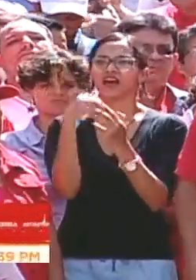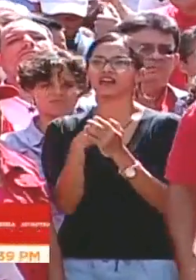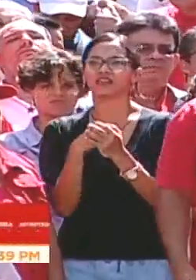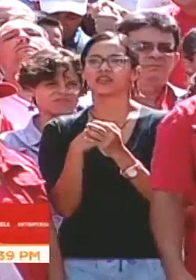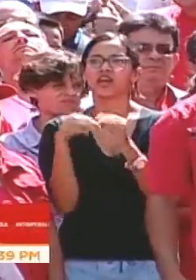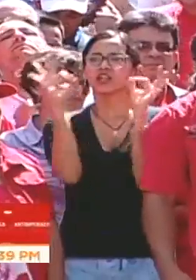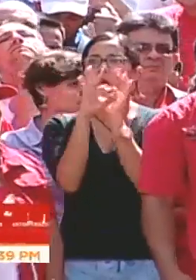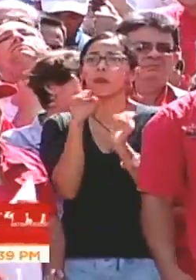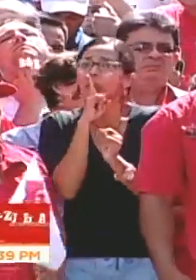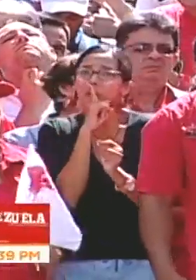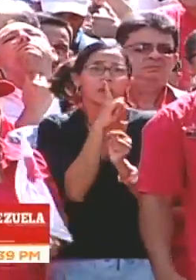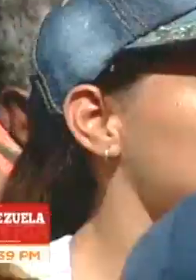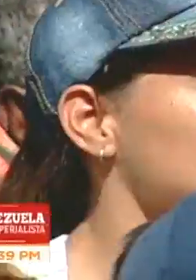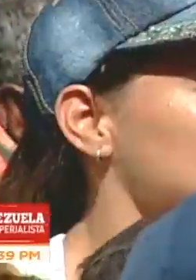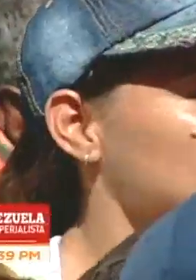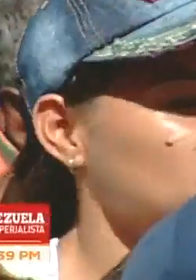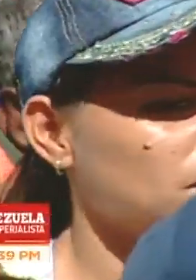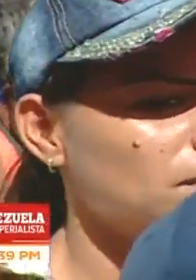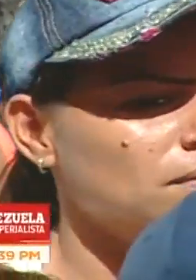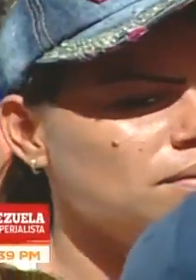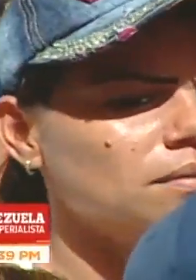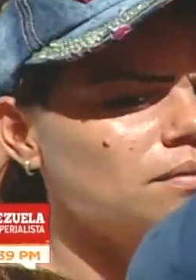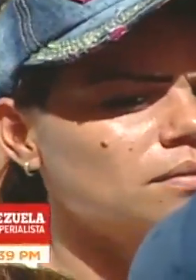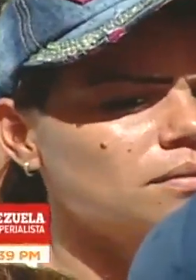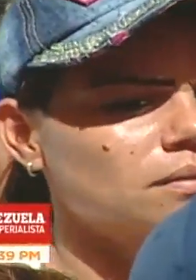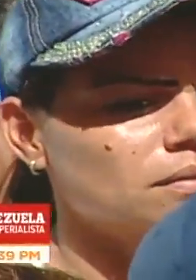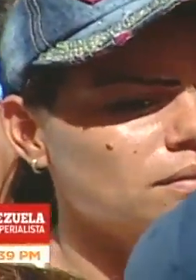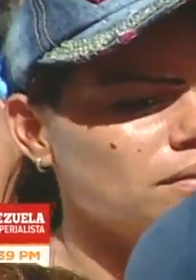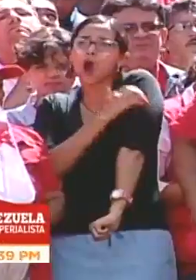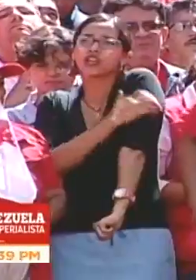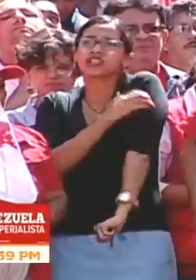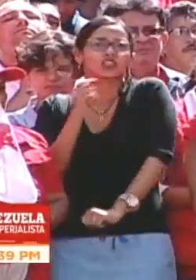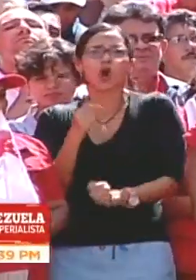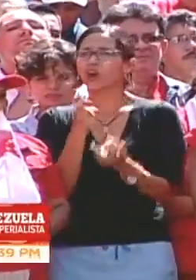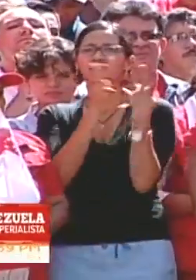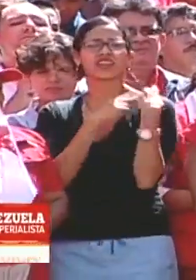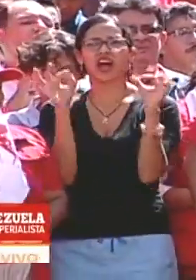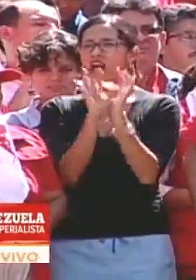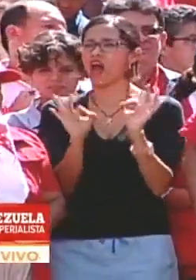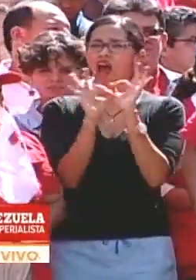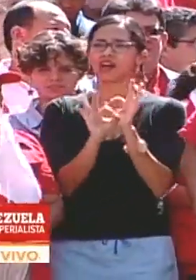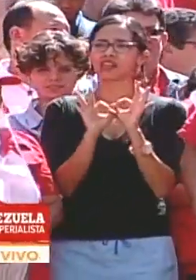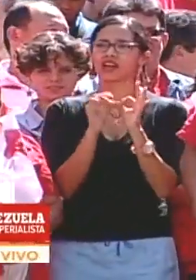Y nadie dice nada. La derecha venezolana no asume.